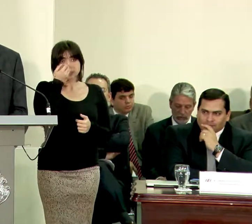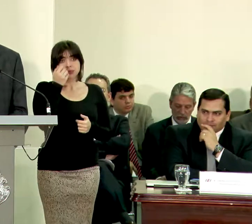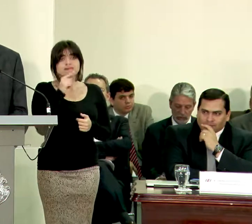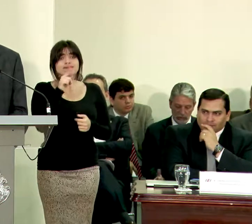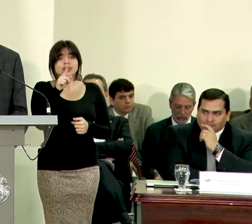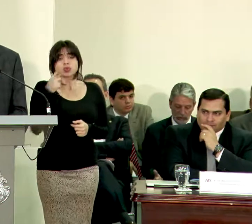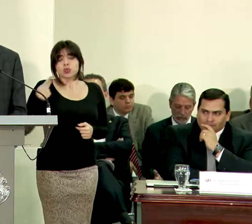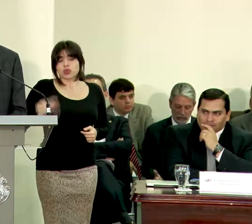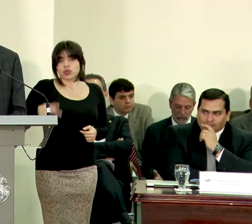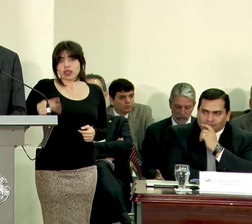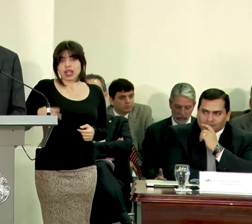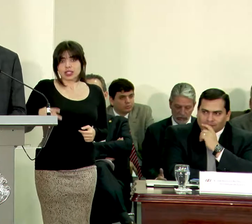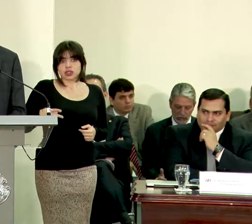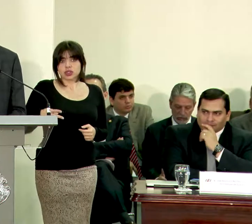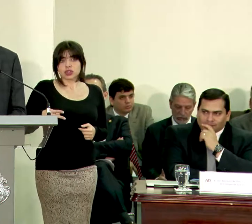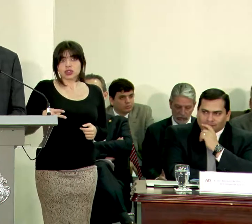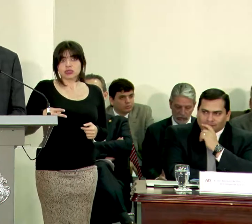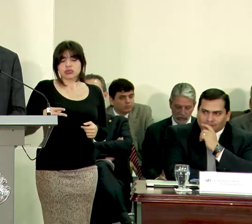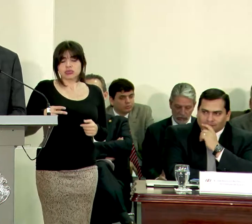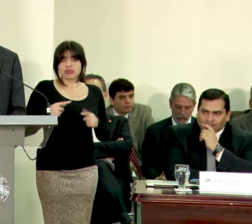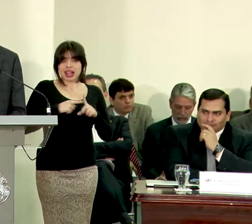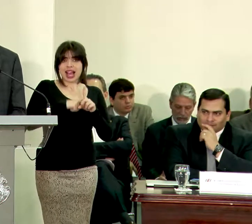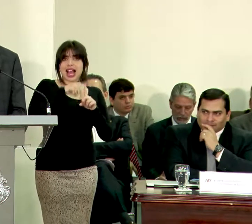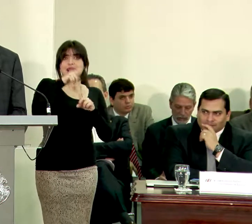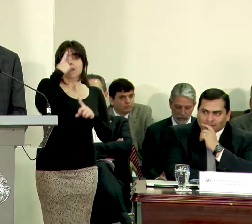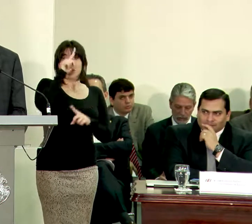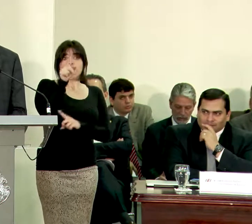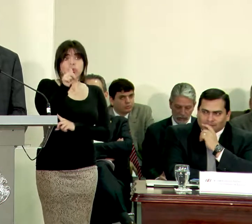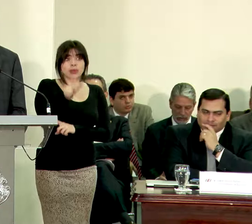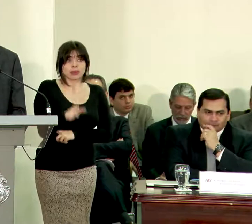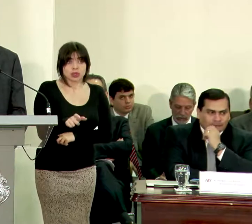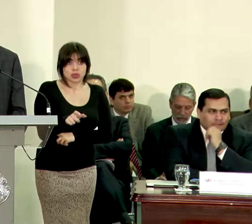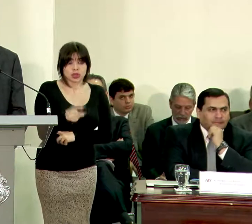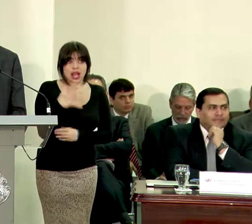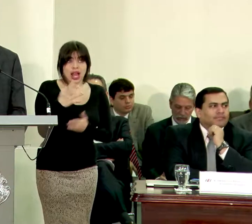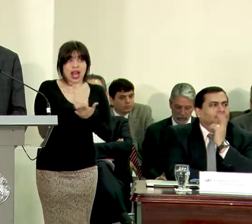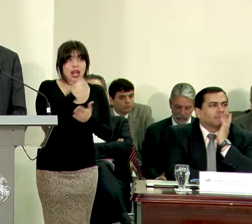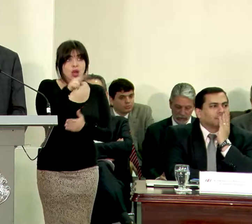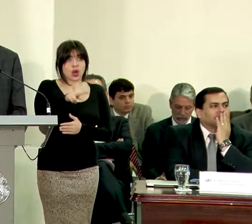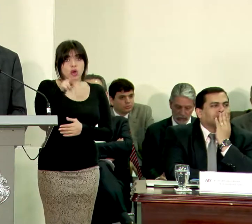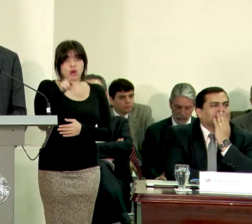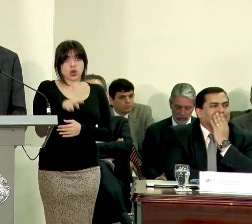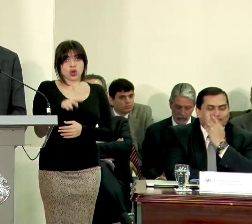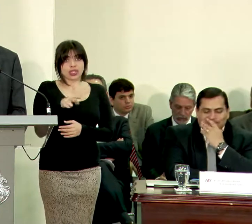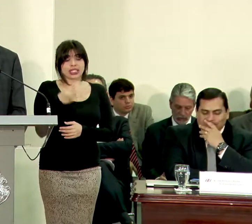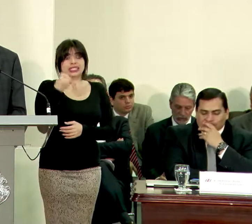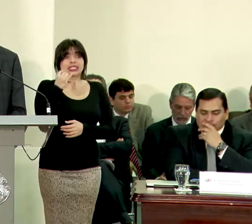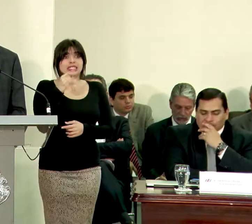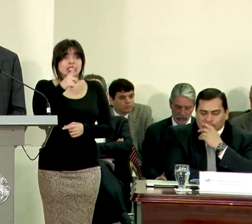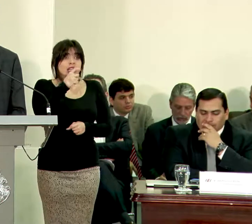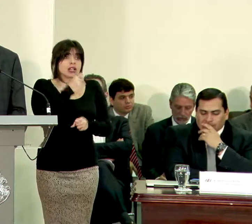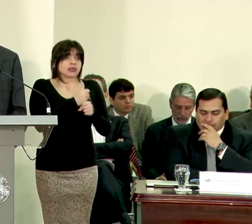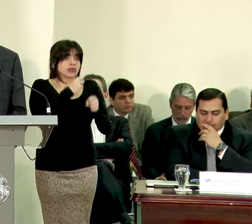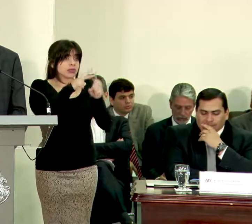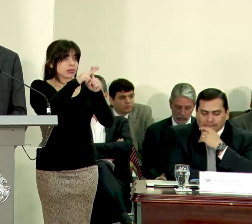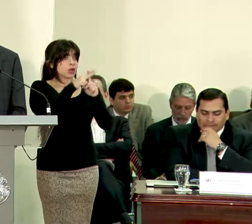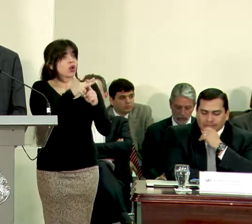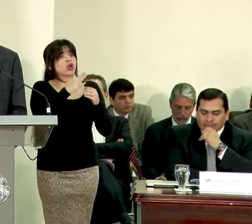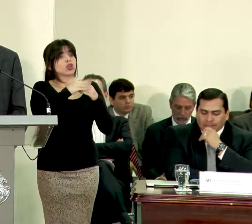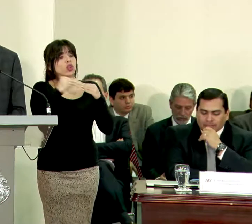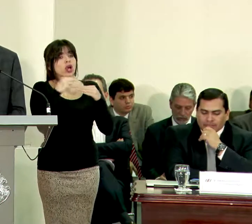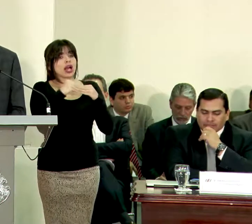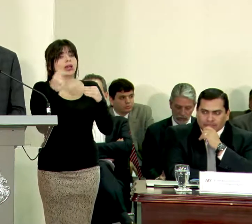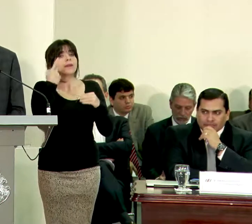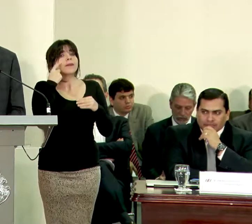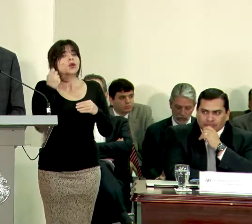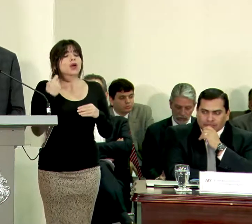es un riesgo relativamente alto para un ciudadano que gana colones tener una operación en dólares ante